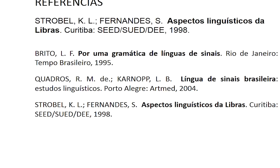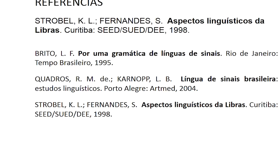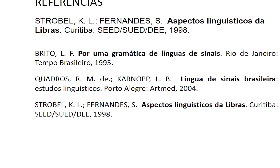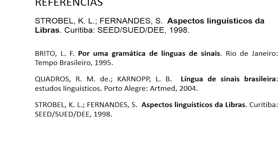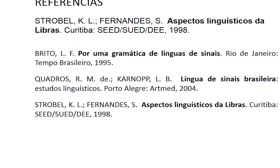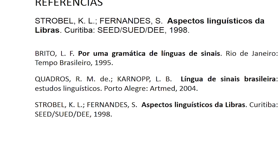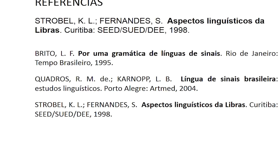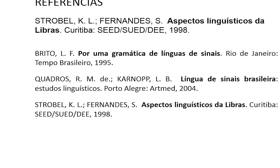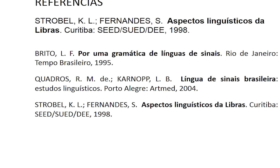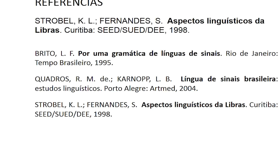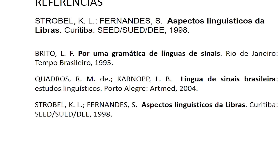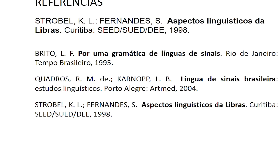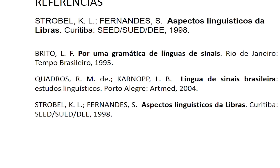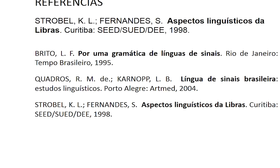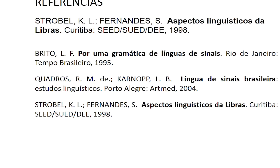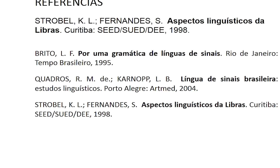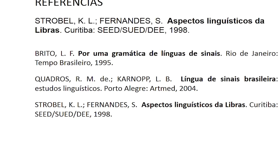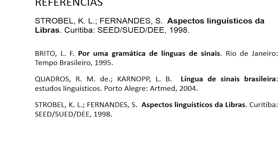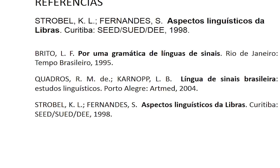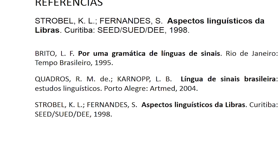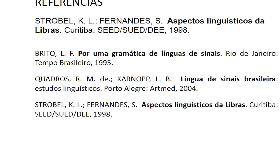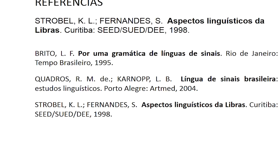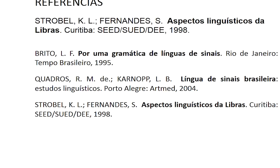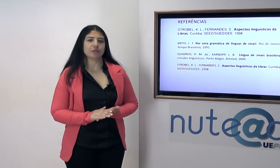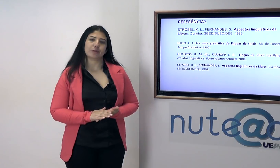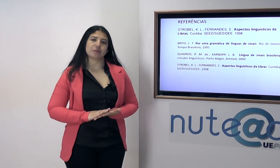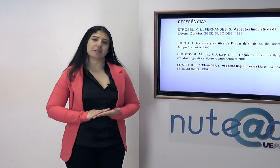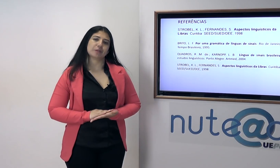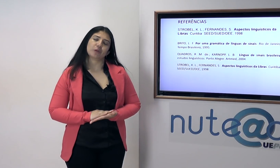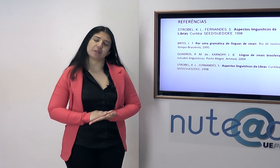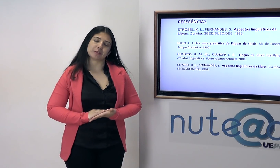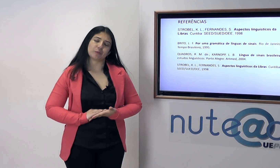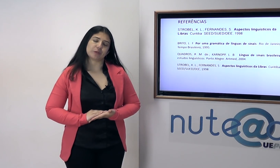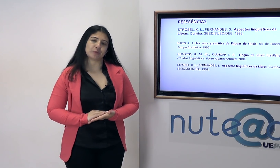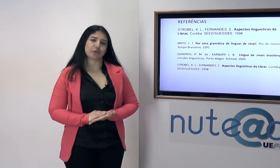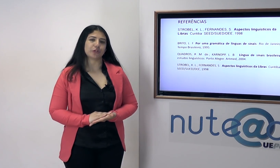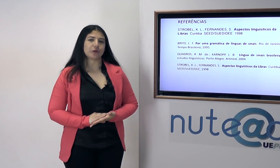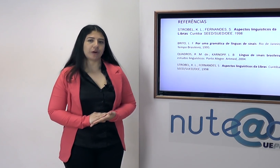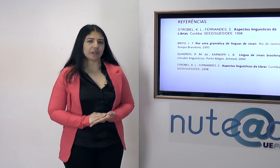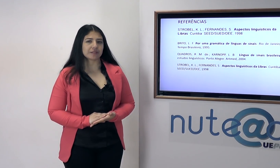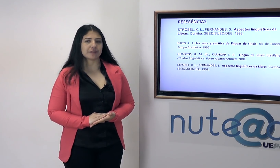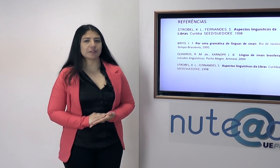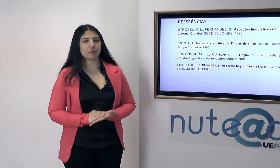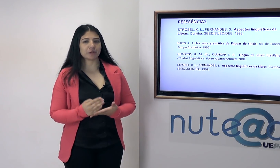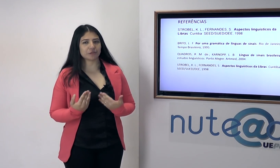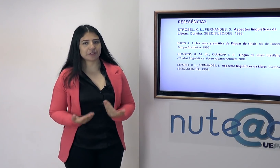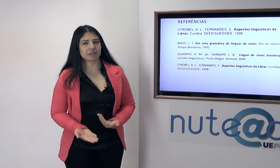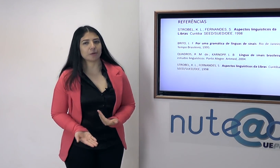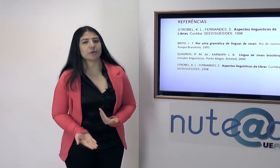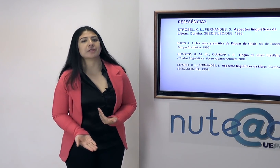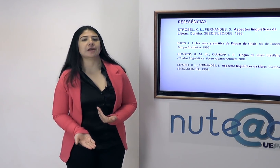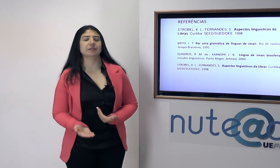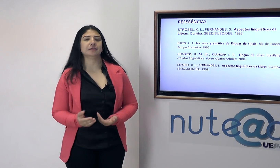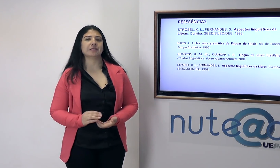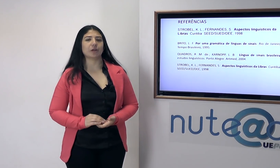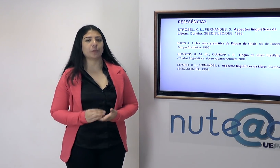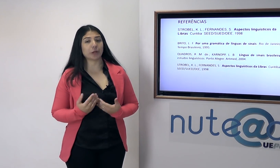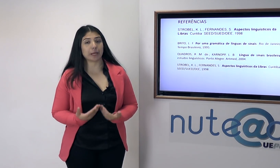de aspectos linguísticos da língua de sinais. Nos vemos nas nossas próximas videoaulas. Espero que vocês tenham gostado dessa aula, porque ela é